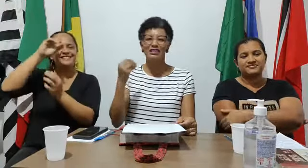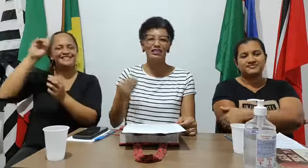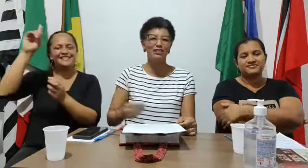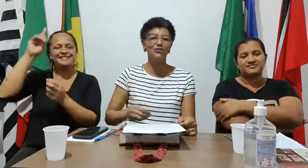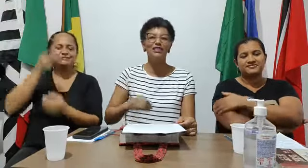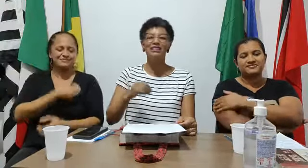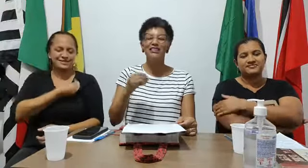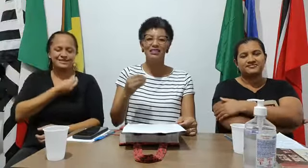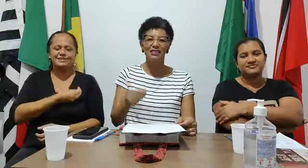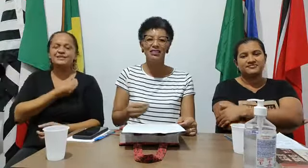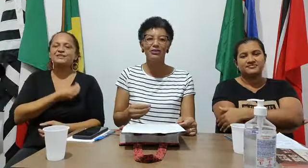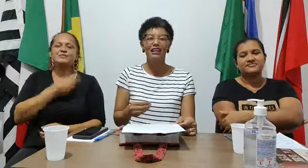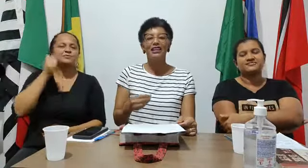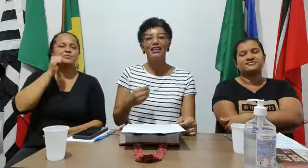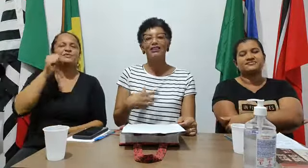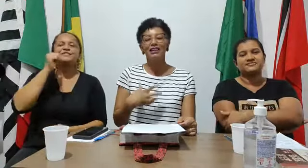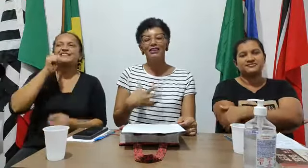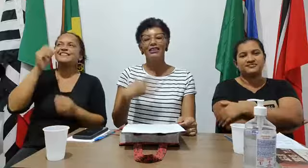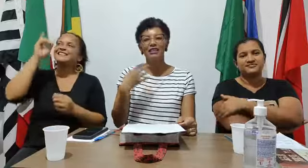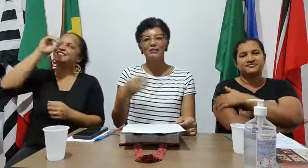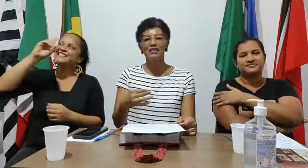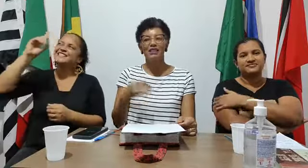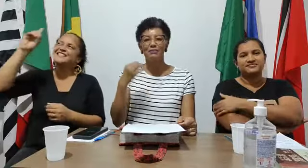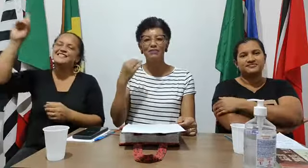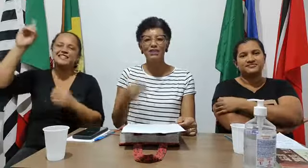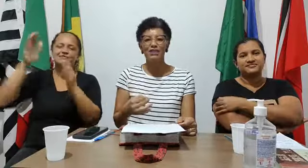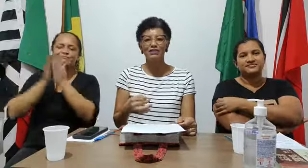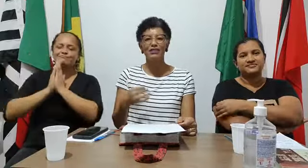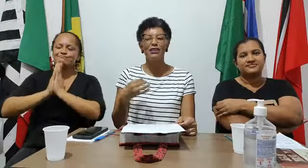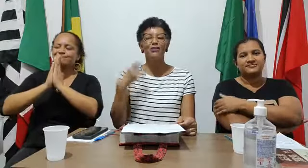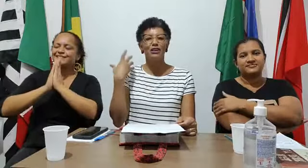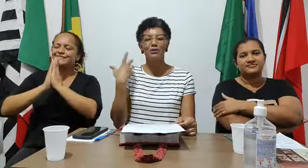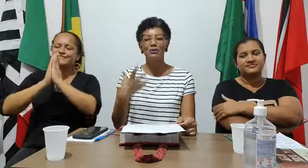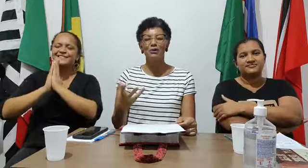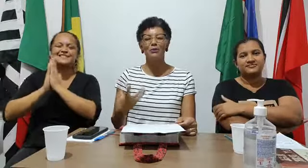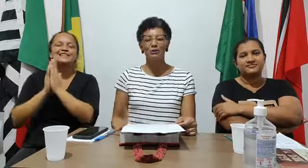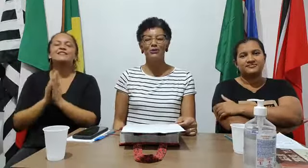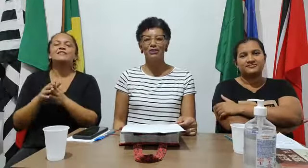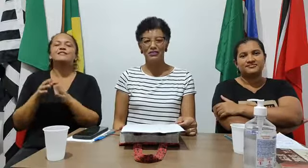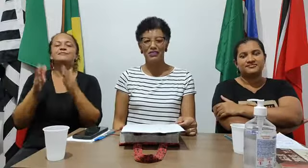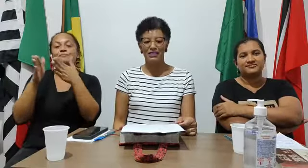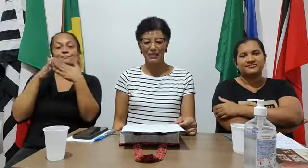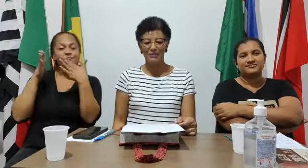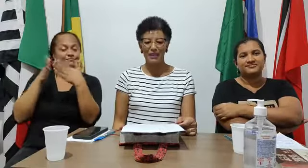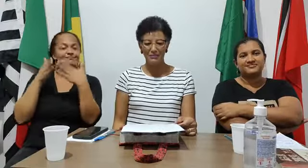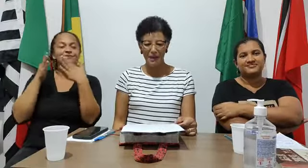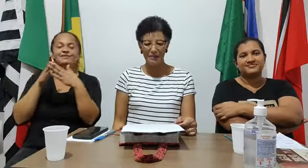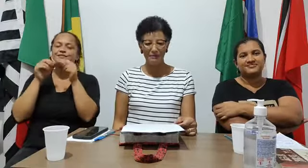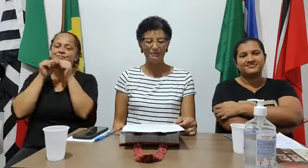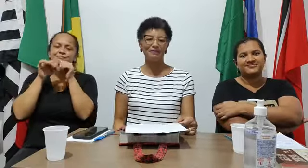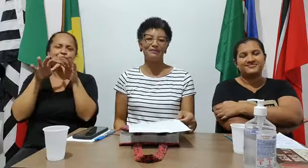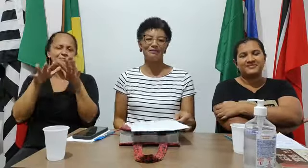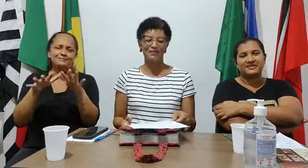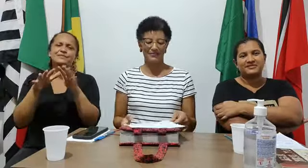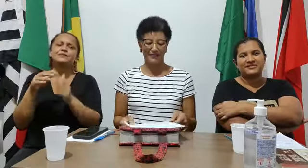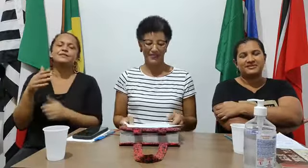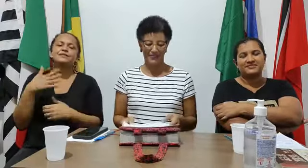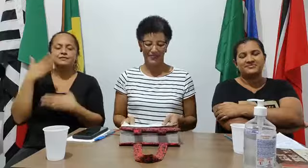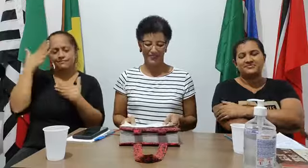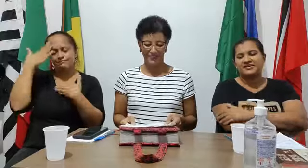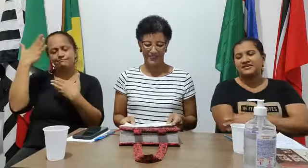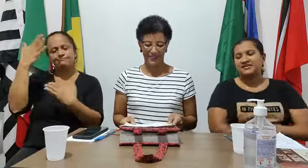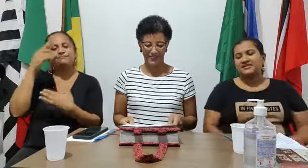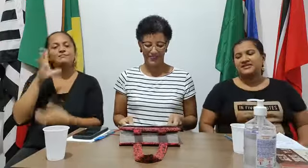mulheres de oração, de intercessão, e eu quero aqui expressar a minha gratidão e o meu amor por todas vocês. Amém?